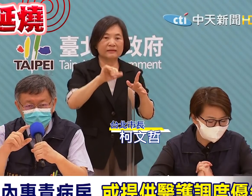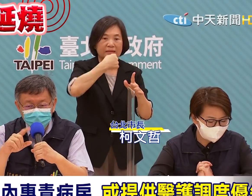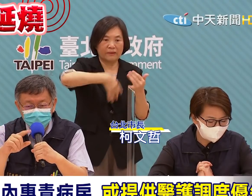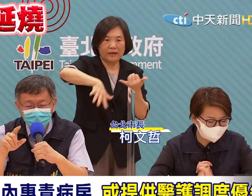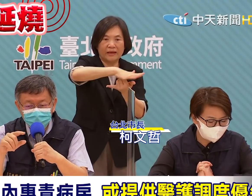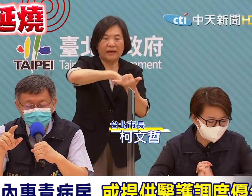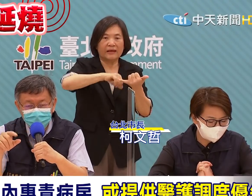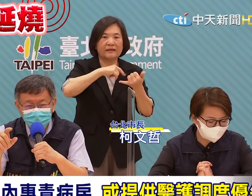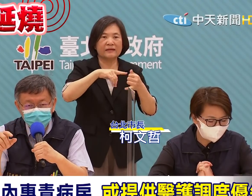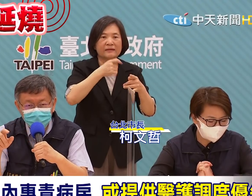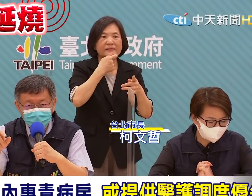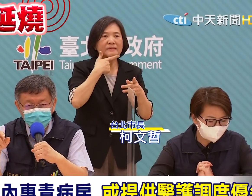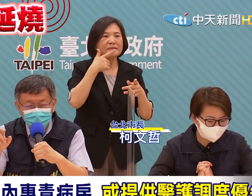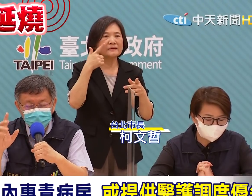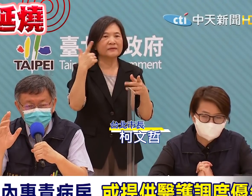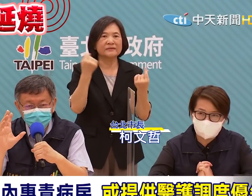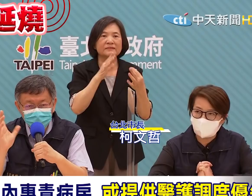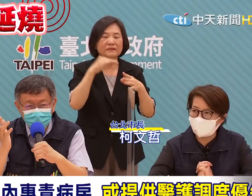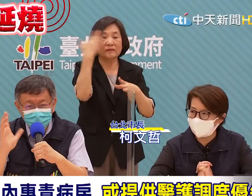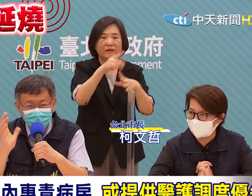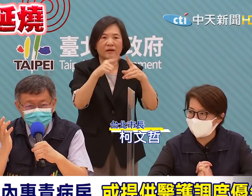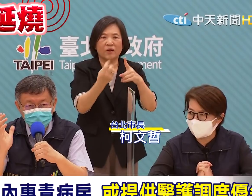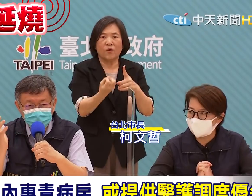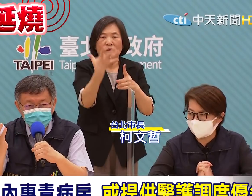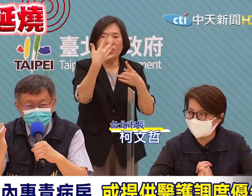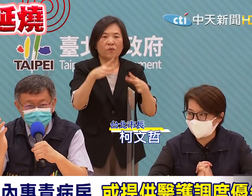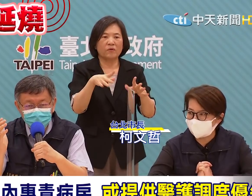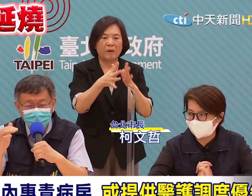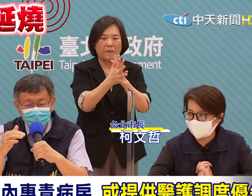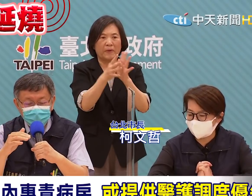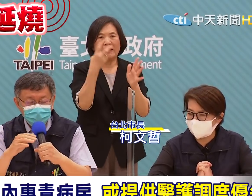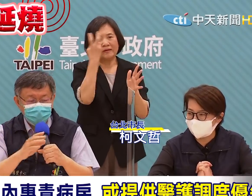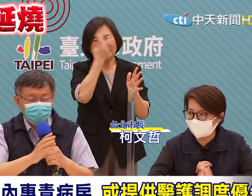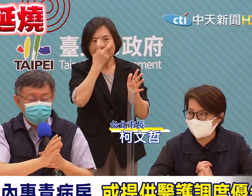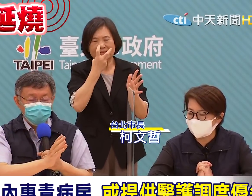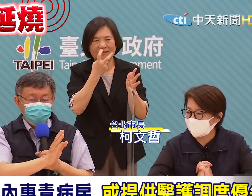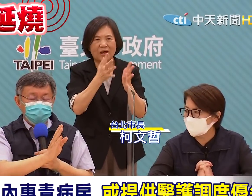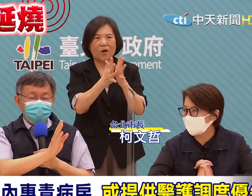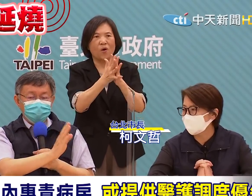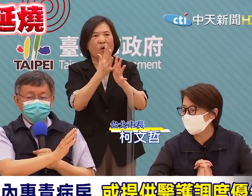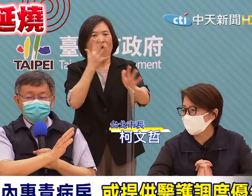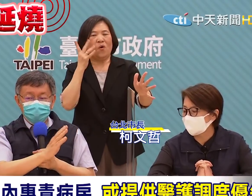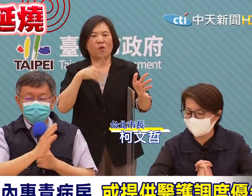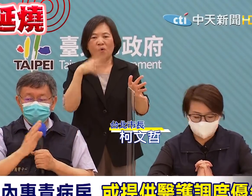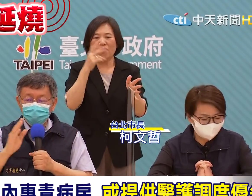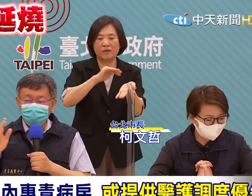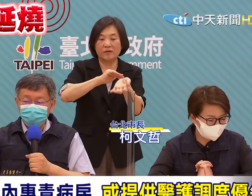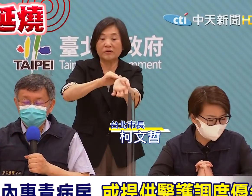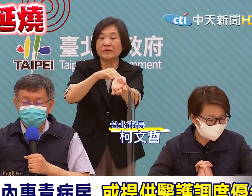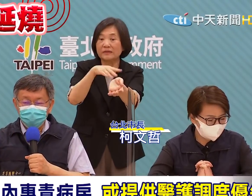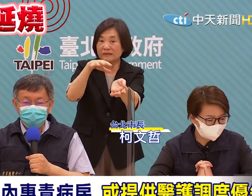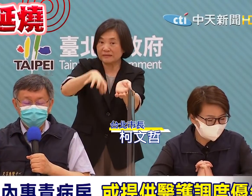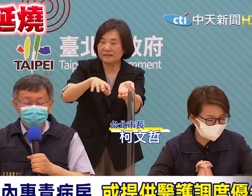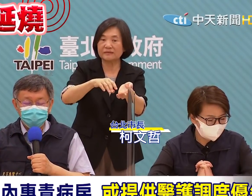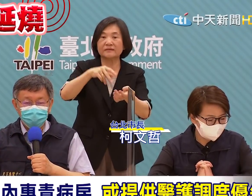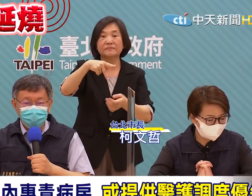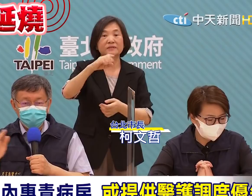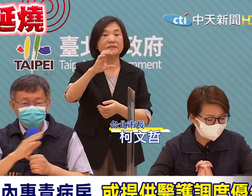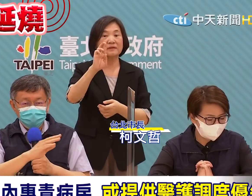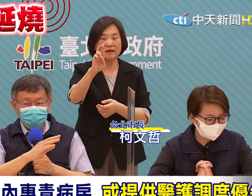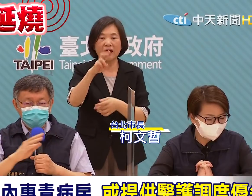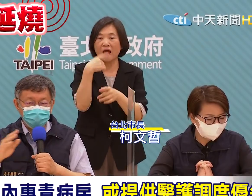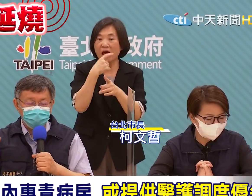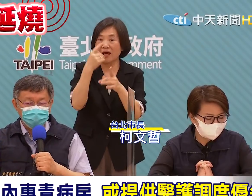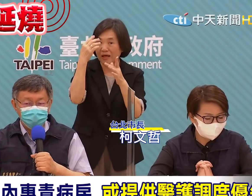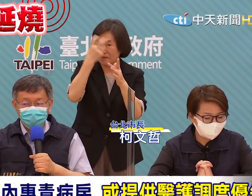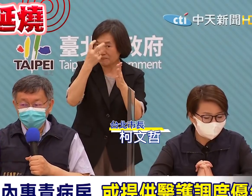了。所以目前 PCR 坦白讲是有点塞车了，那所以有时候你去医院做检查到做 PCR 出来